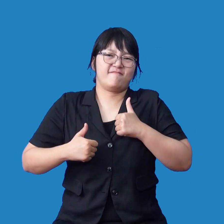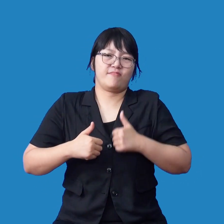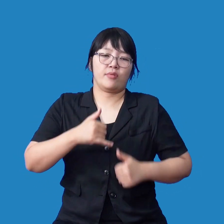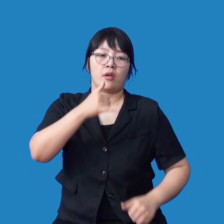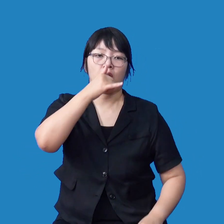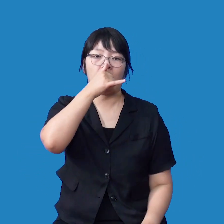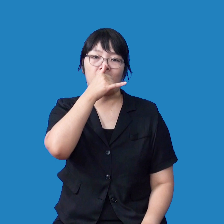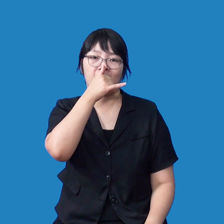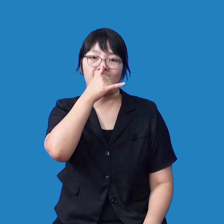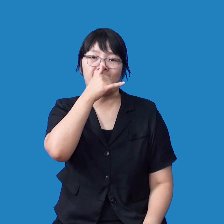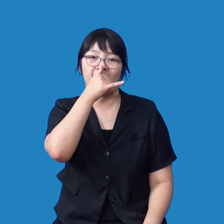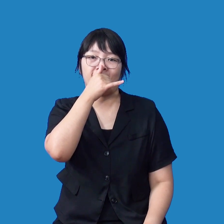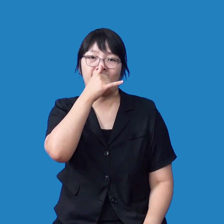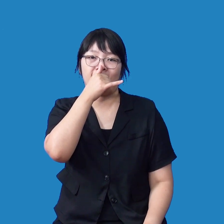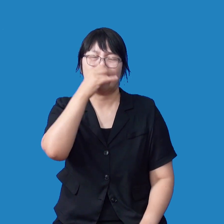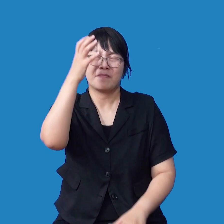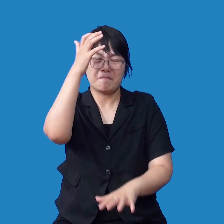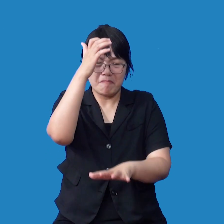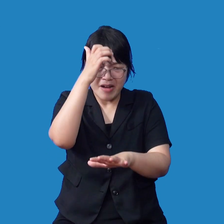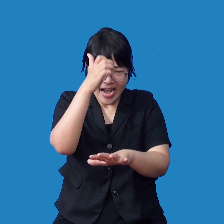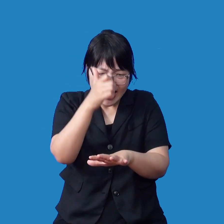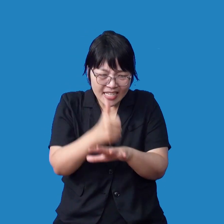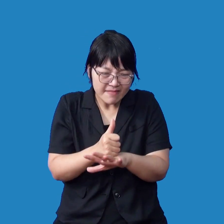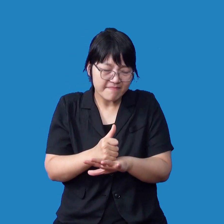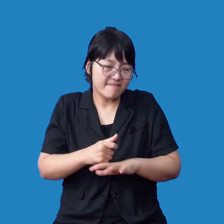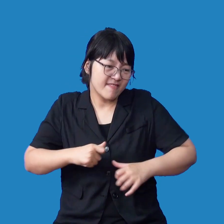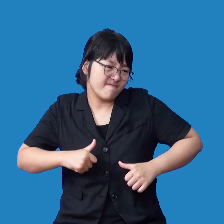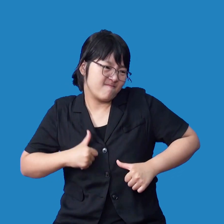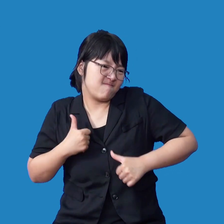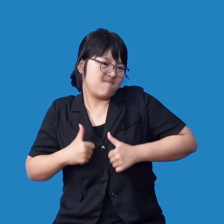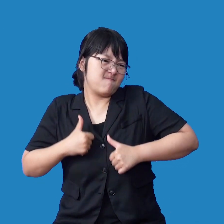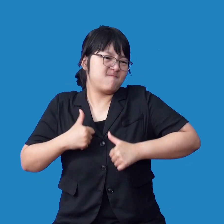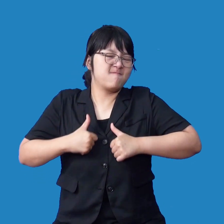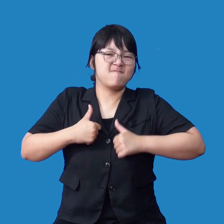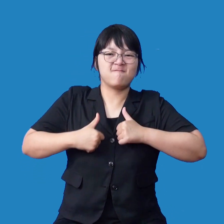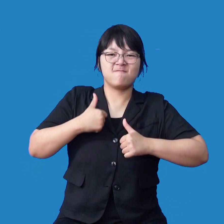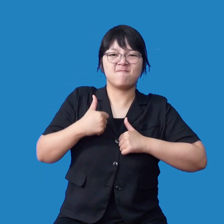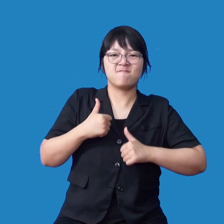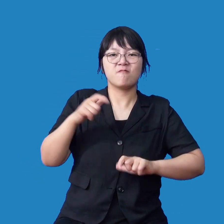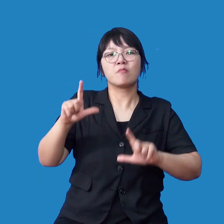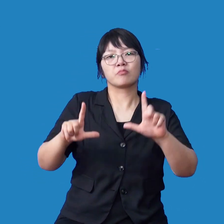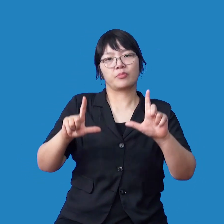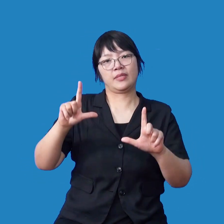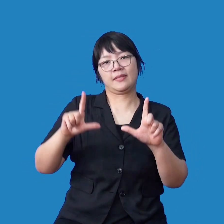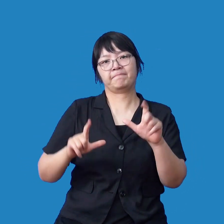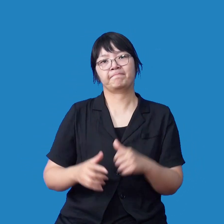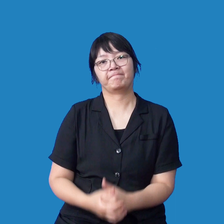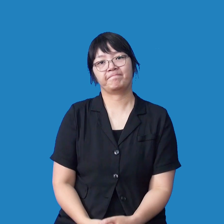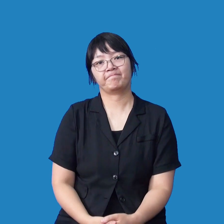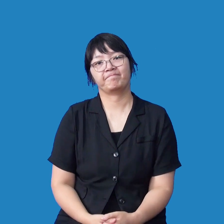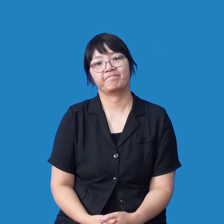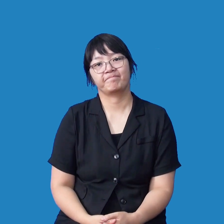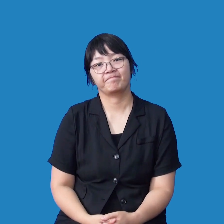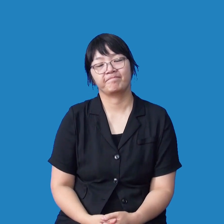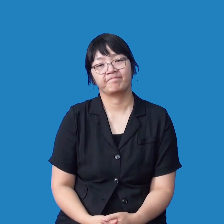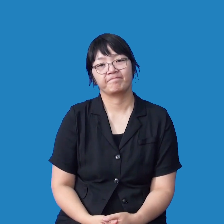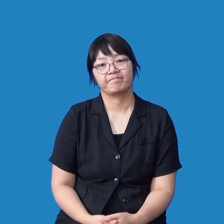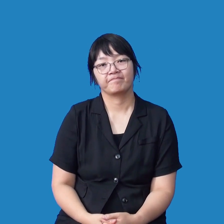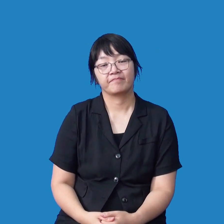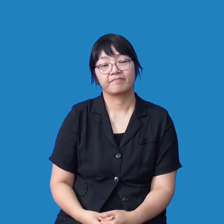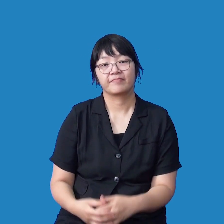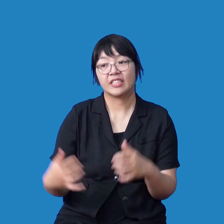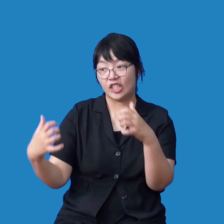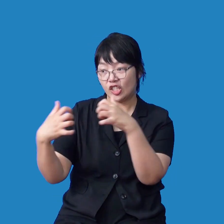말하면 마귀의 최후의 발악의 시간이다 이 말입니다. 사탄의 최후의 발악의 순간, 그 어둠의